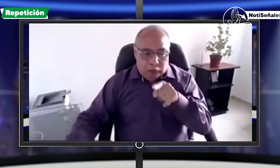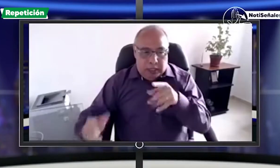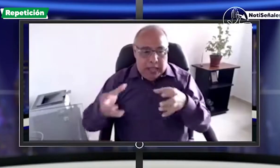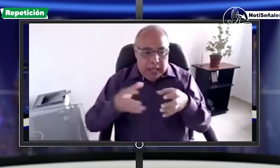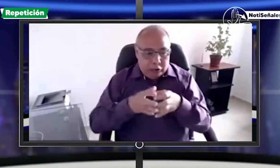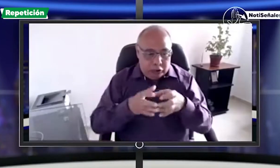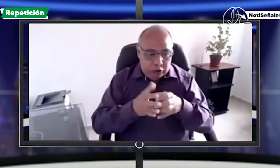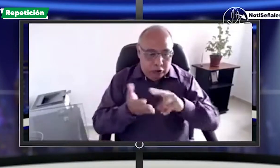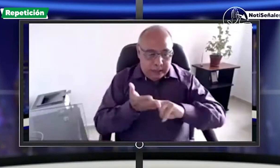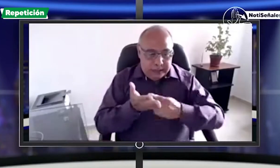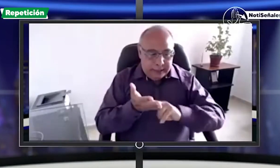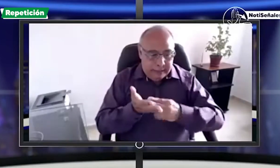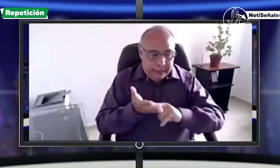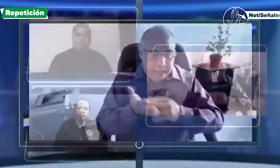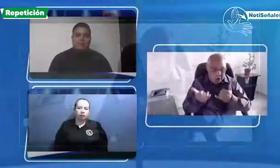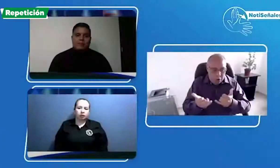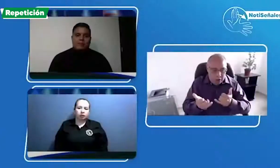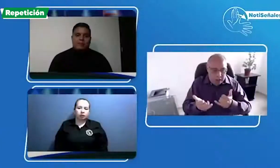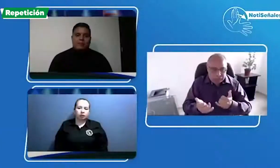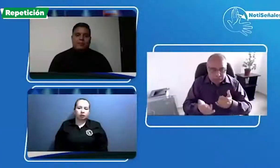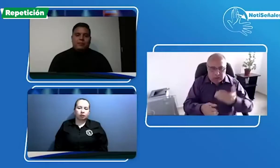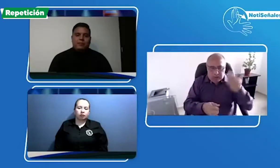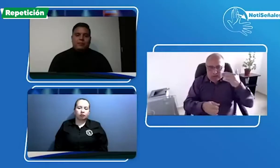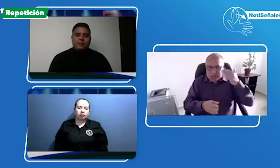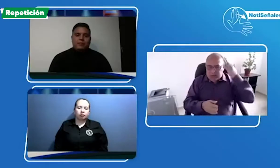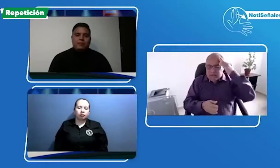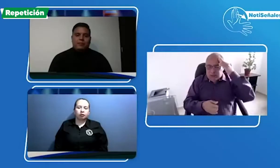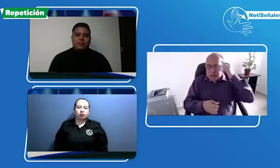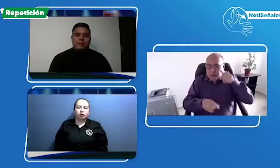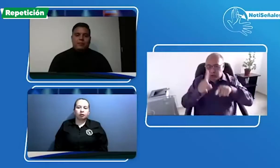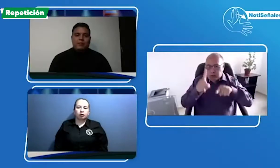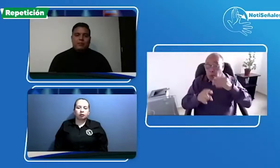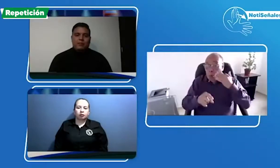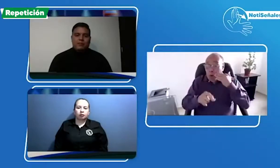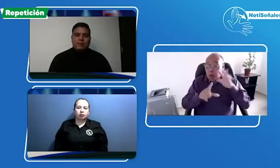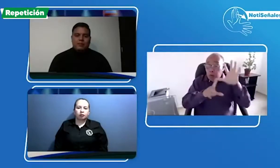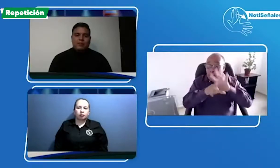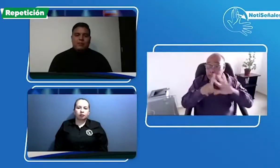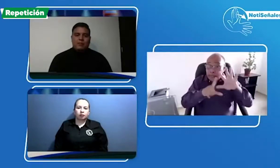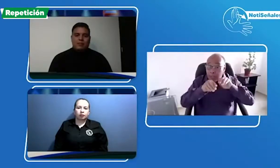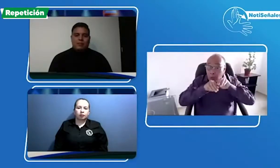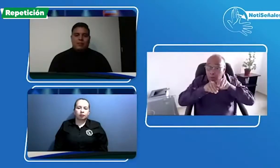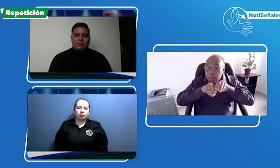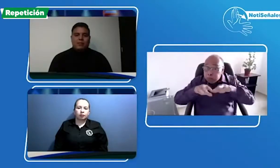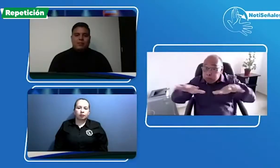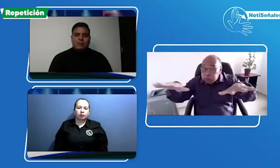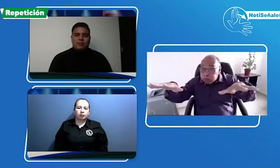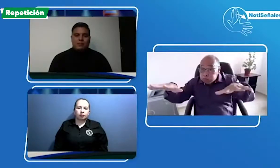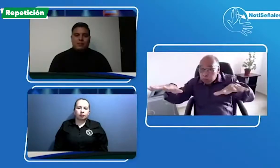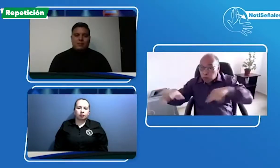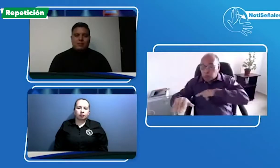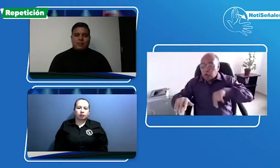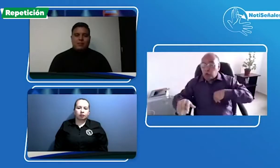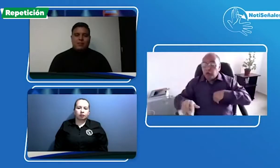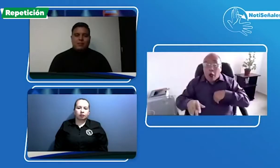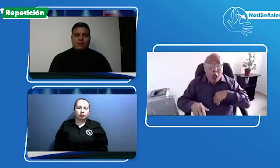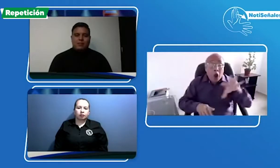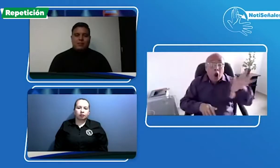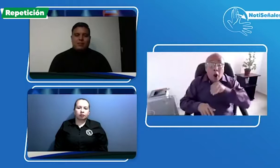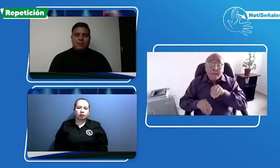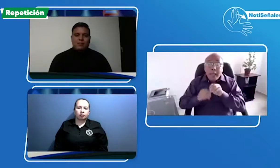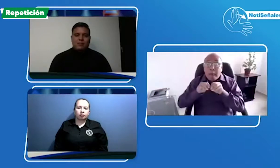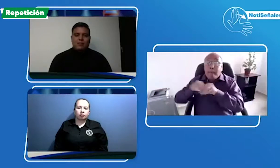preguntar a David dentro de el comité de intérpretes yo sé que cuando se